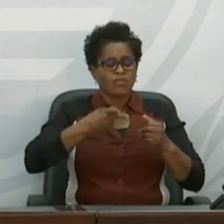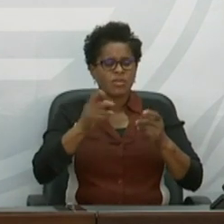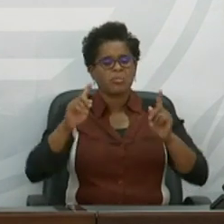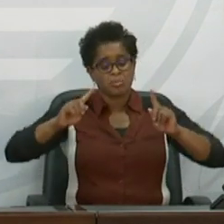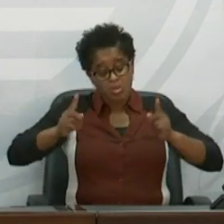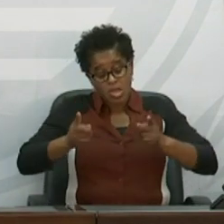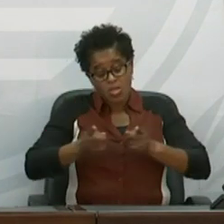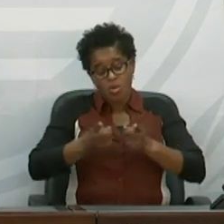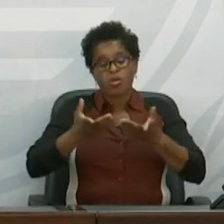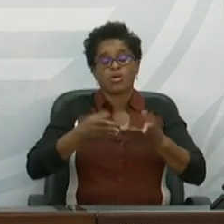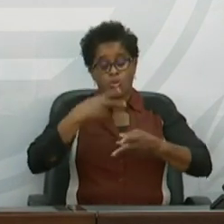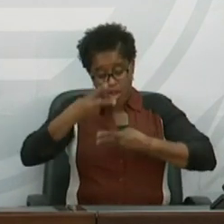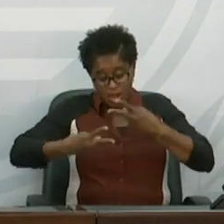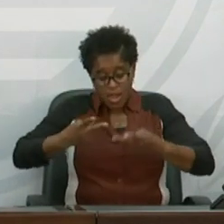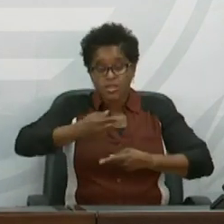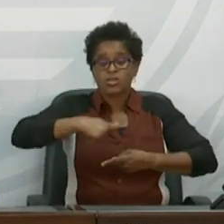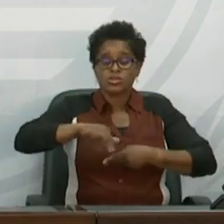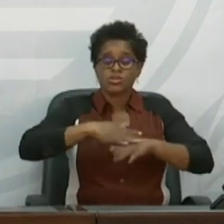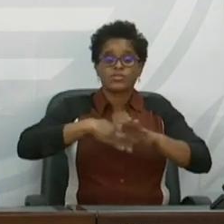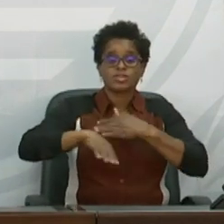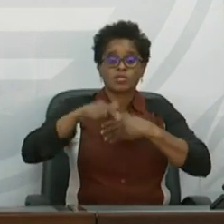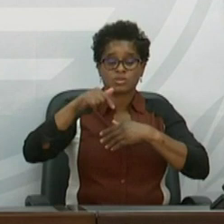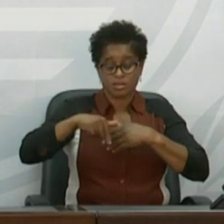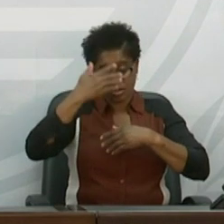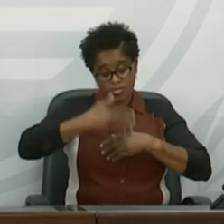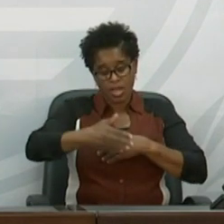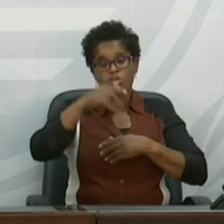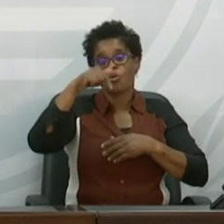menor com a análise que nós fizemos esta semana, hoje.